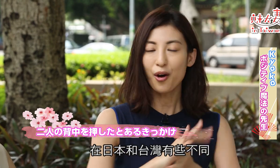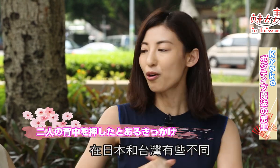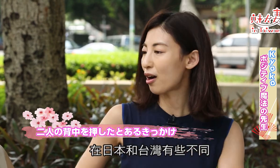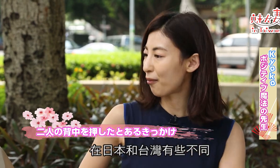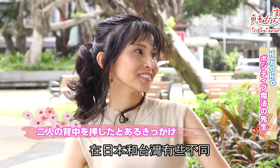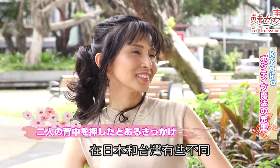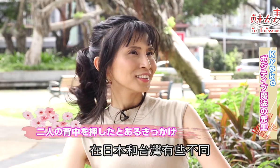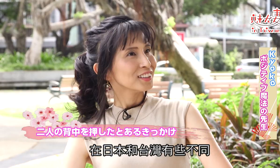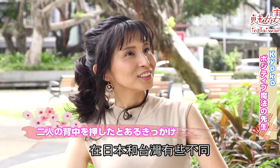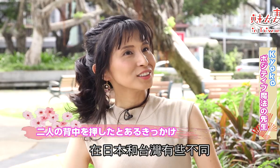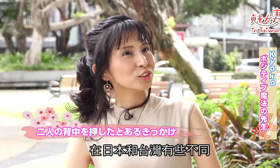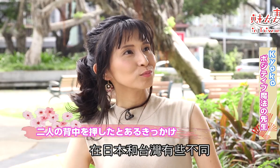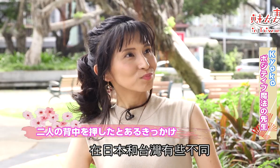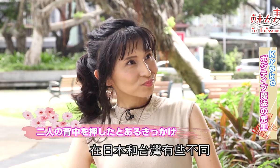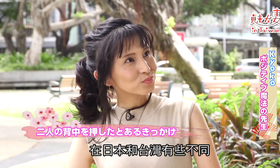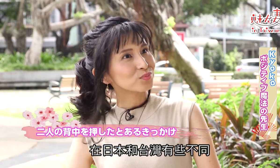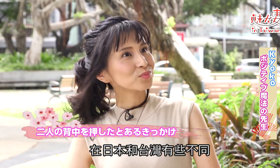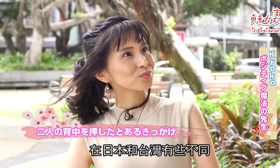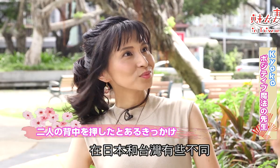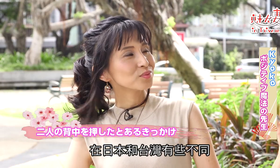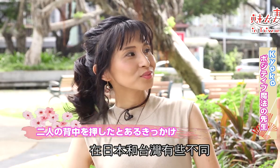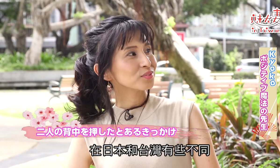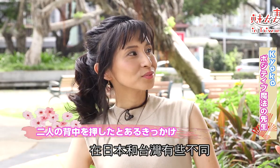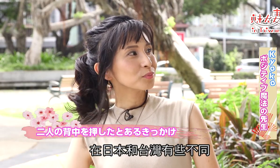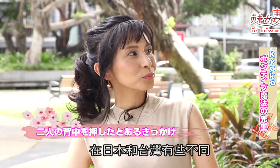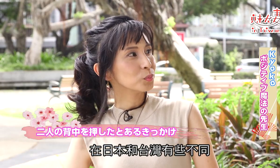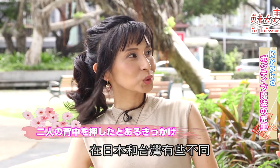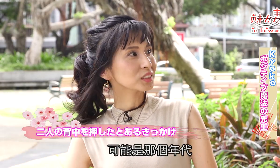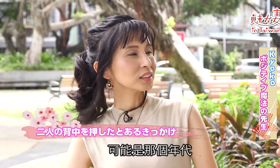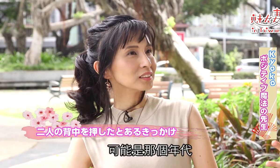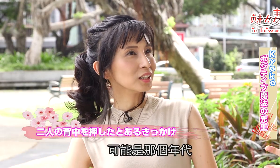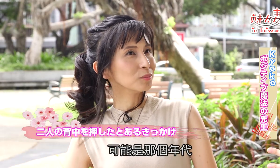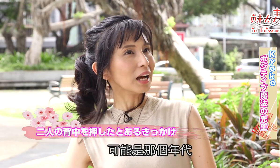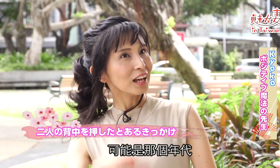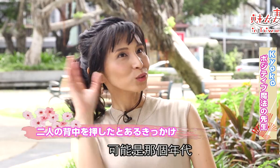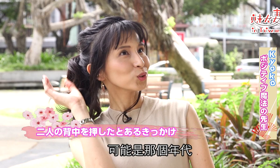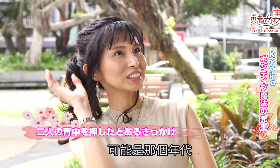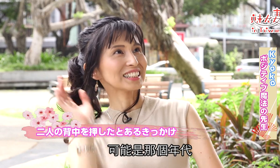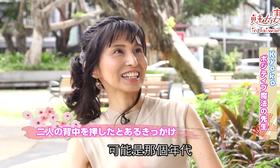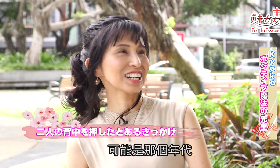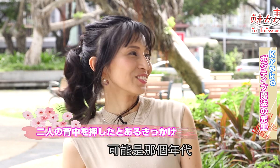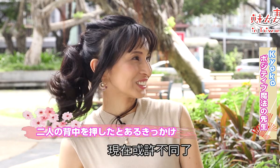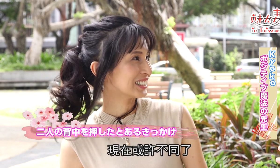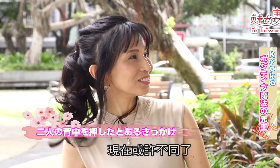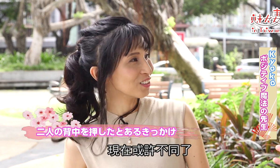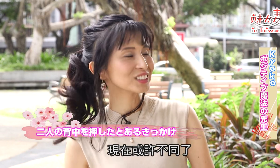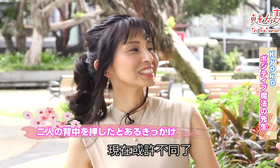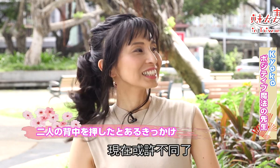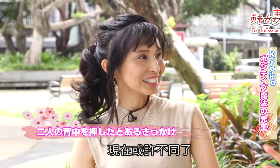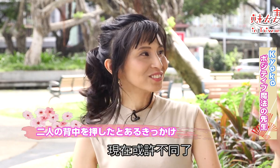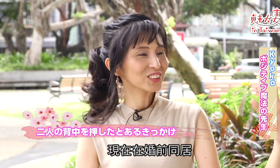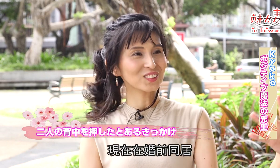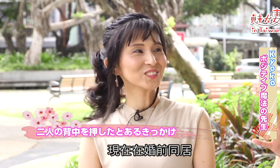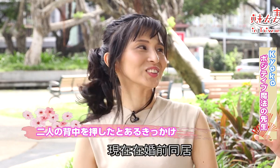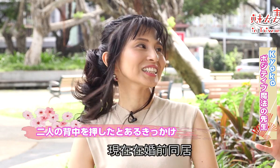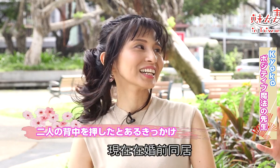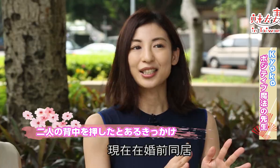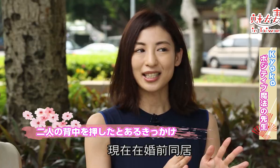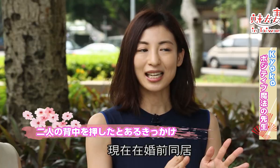本は割とそこはちょっと台湾とは違う部分が、 もしかしたら、まあ、あの時だったからかもしれない、今はもしかしたらね、もっとオープンで変わってるかもしれないです